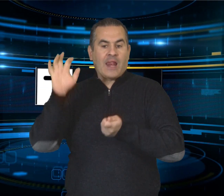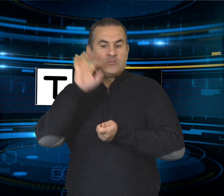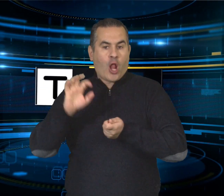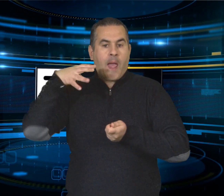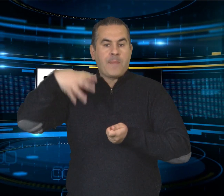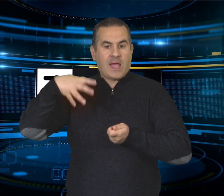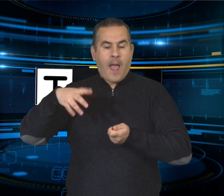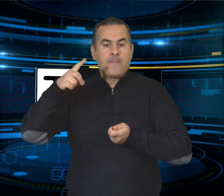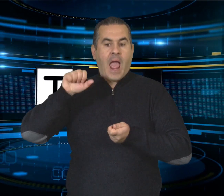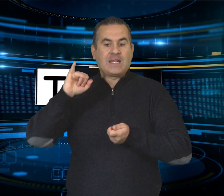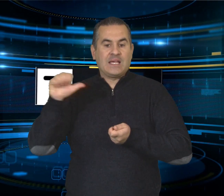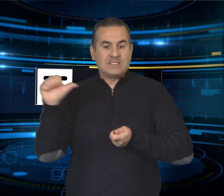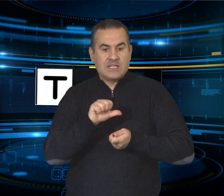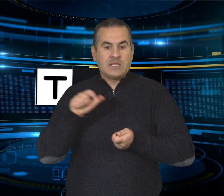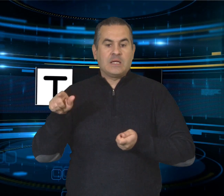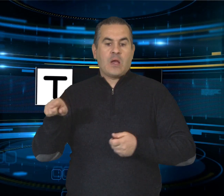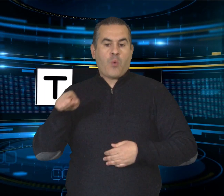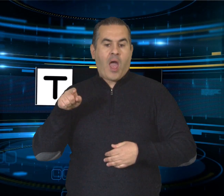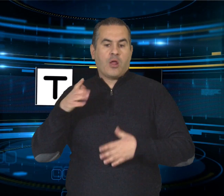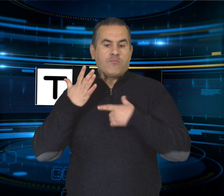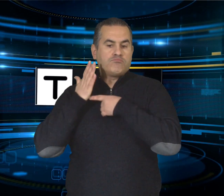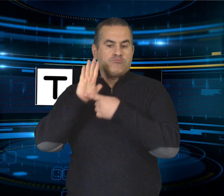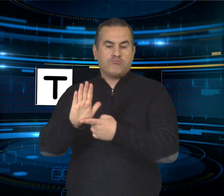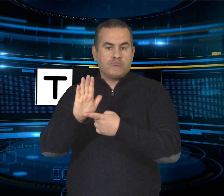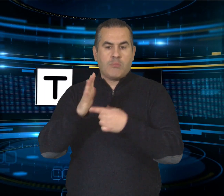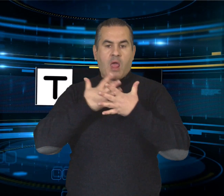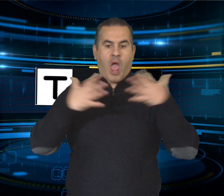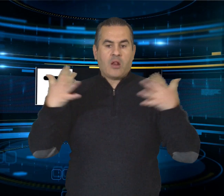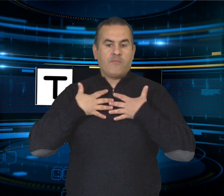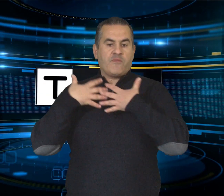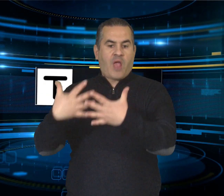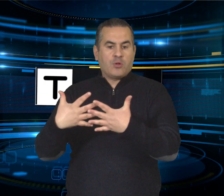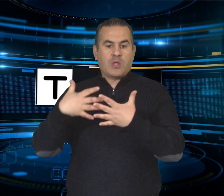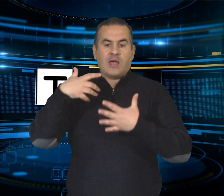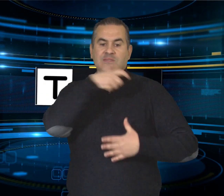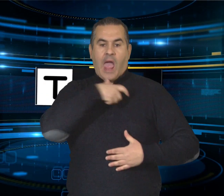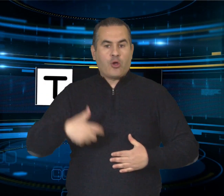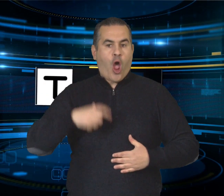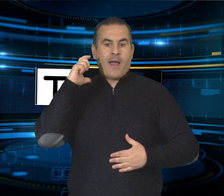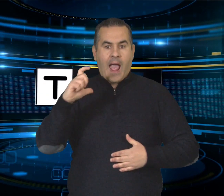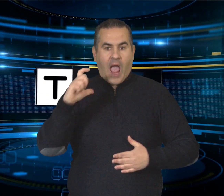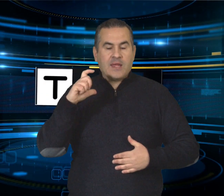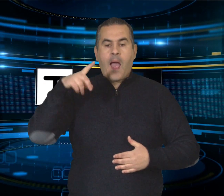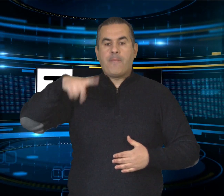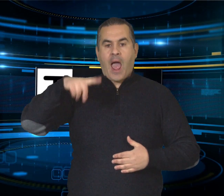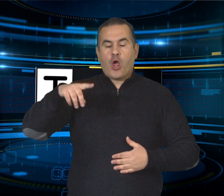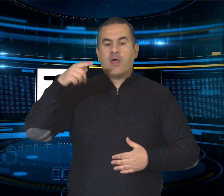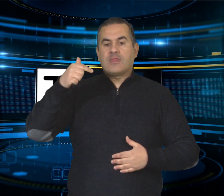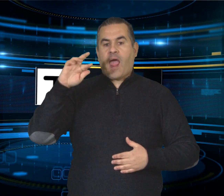non ci saranno imposizioni da Roma, ma ha anche confermato che squadra vincente non si tocca, un messaggio per i centristi che erano pronti a riunirsi